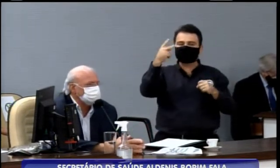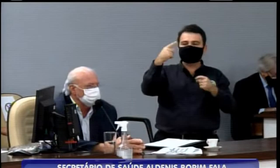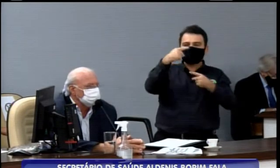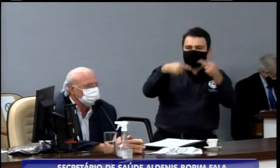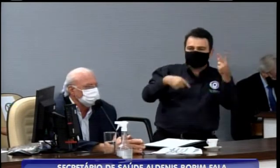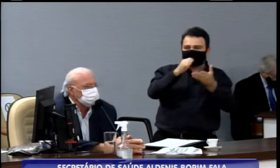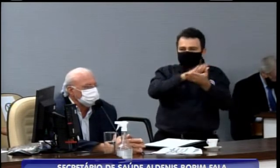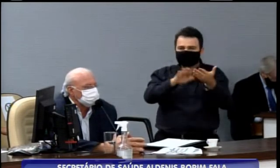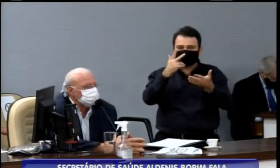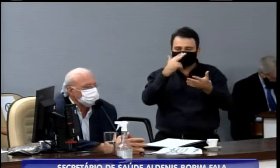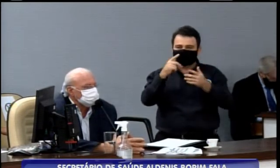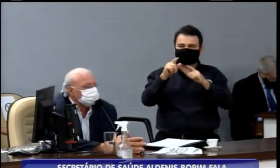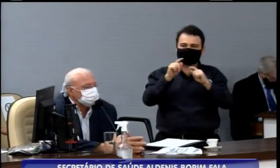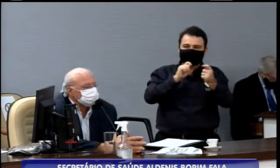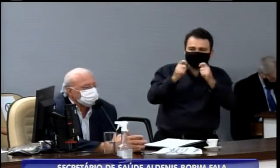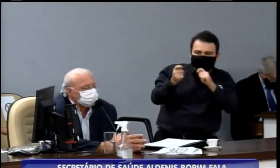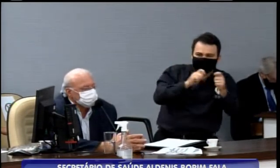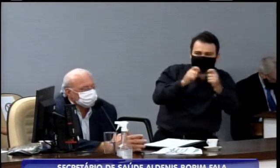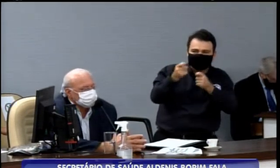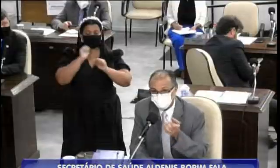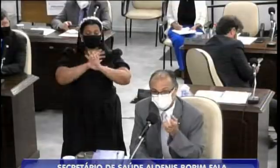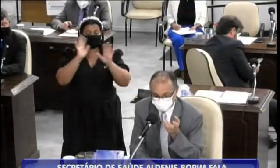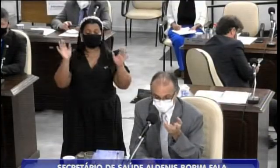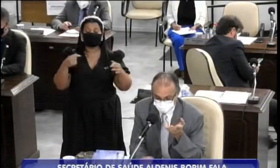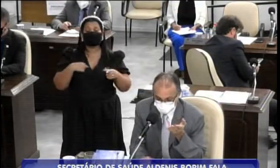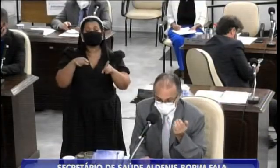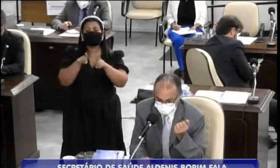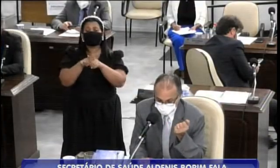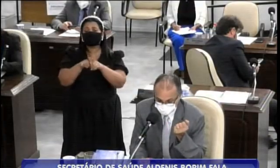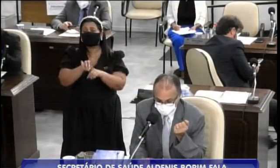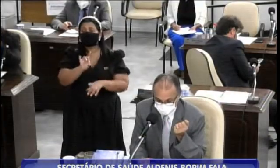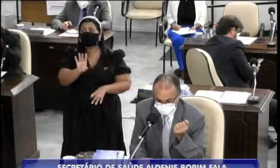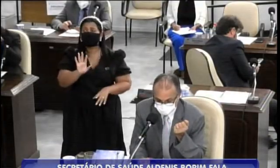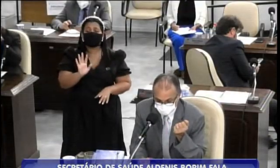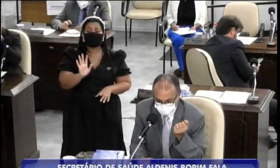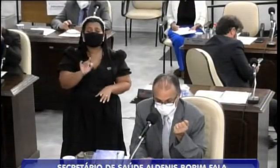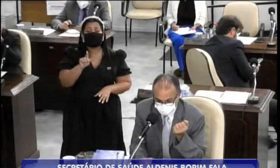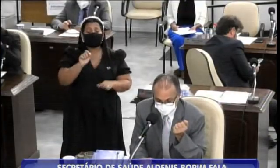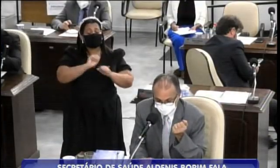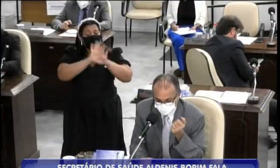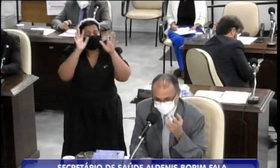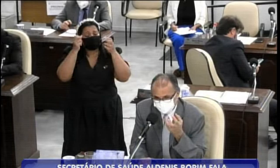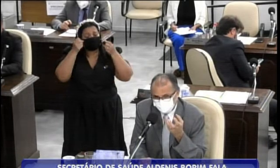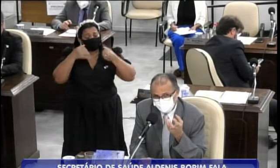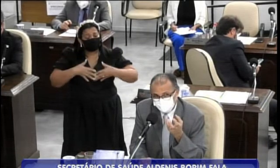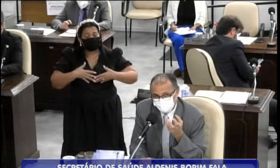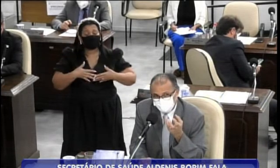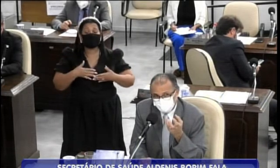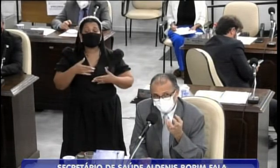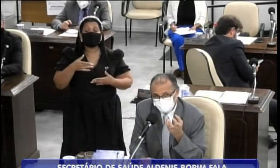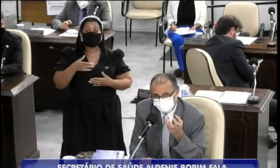cirurgias. Agora ficou mais claro. E também, só para deixar mais claro,